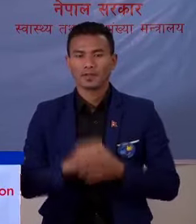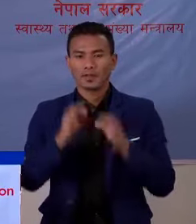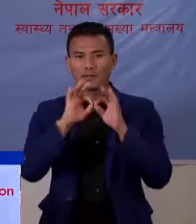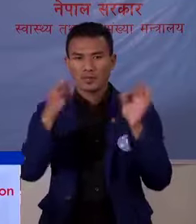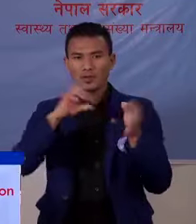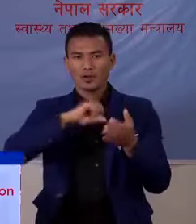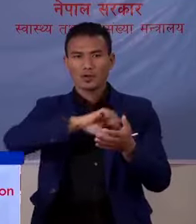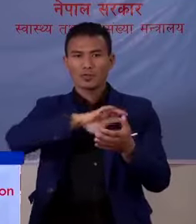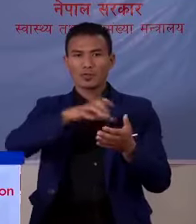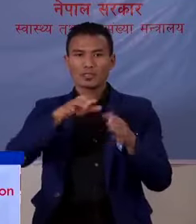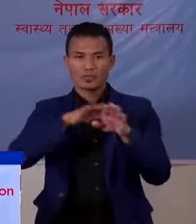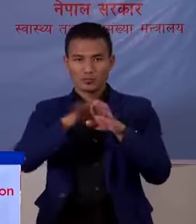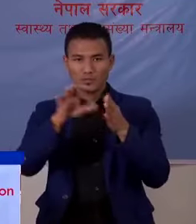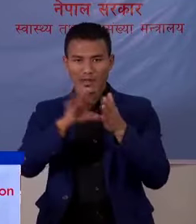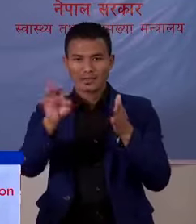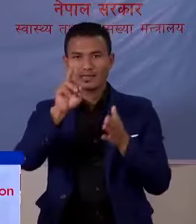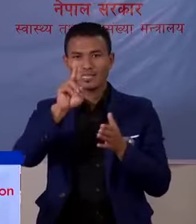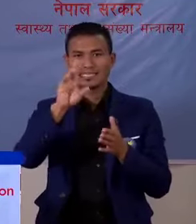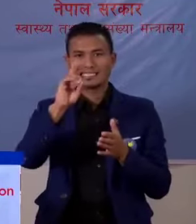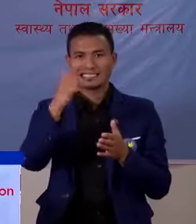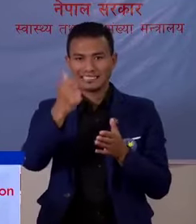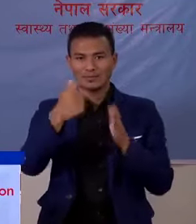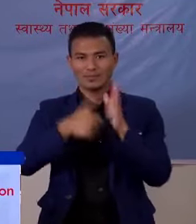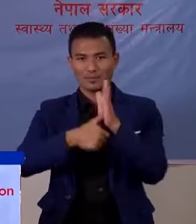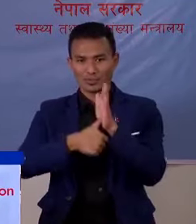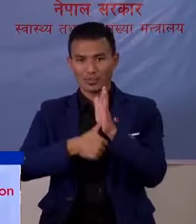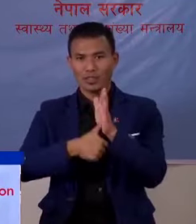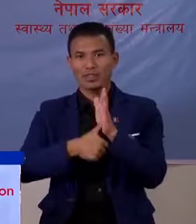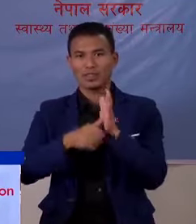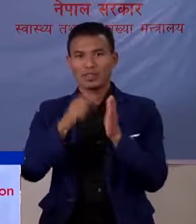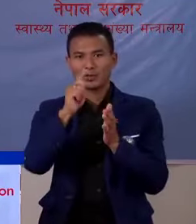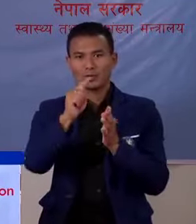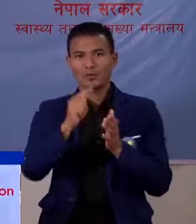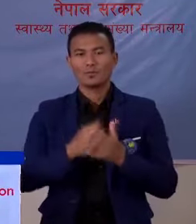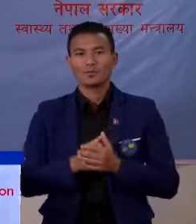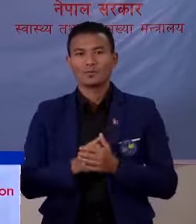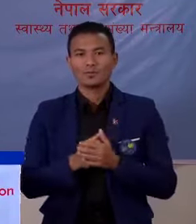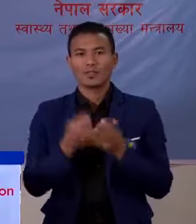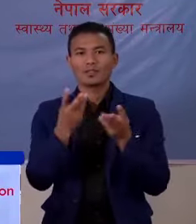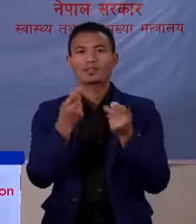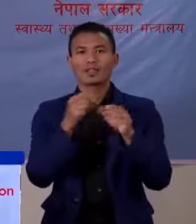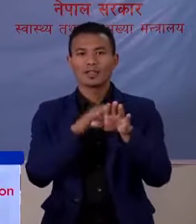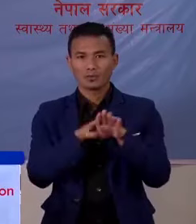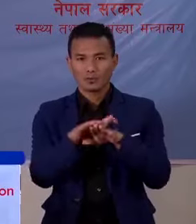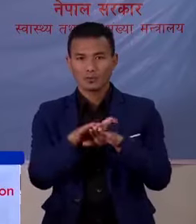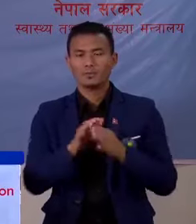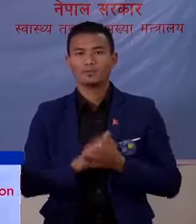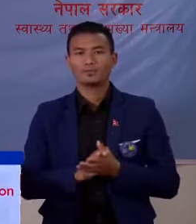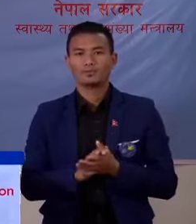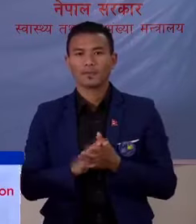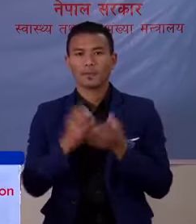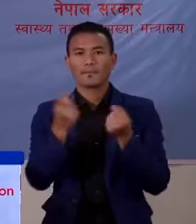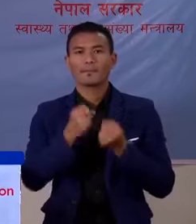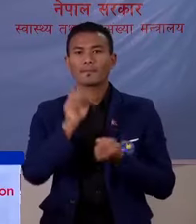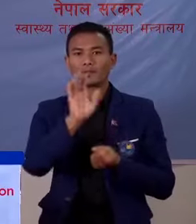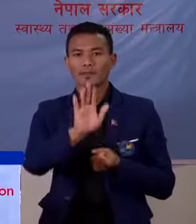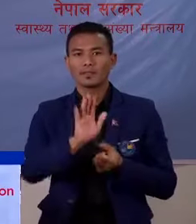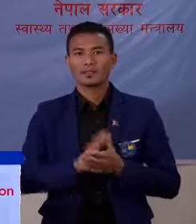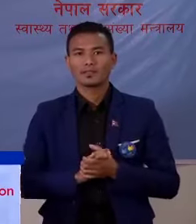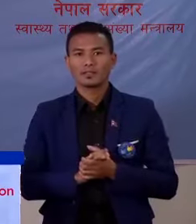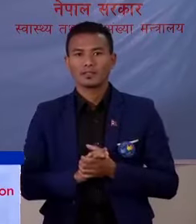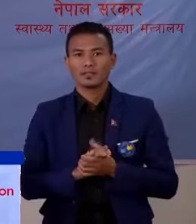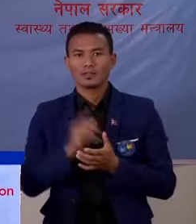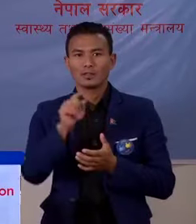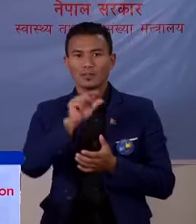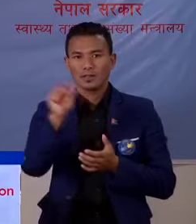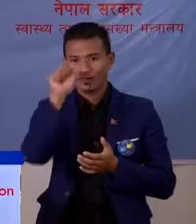विभिन्न प्रदेशहरूबाट प्राप्त आरडीटीको परीक्षणका संख्याहरू प्राप्त भएका छन्।